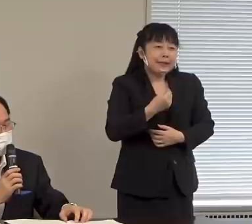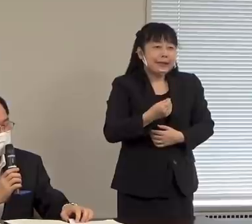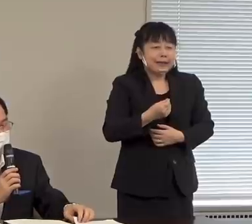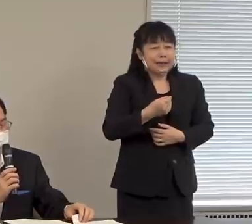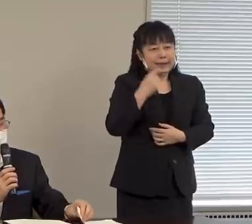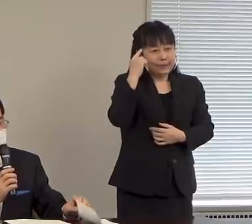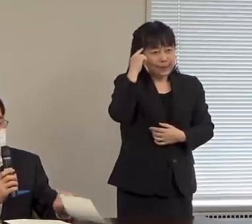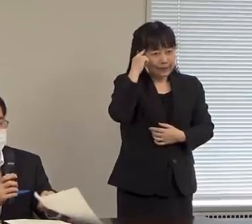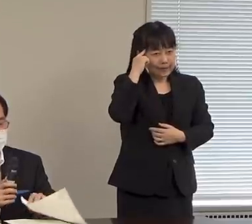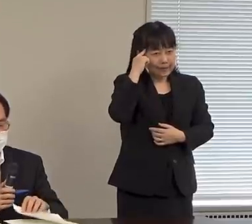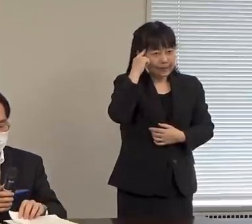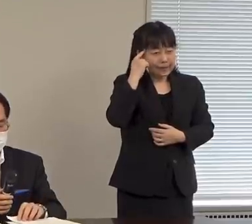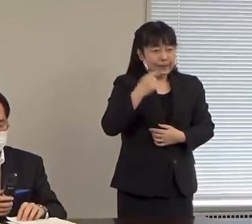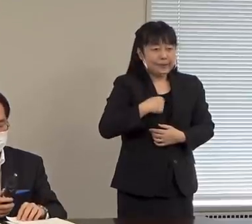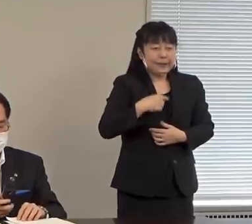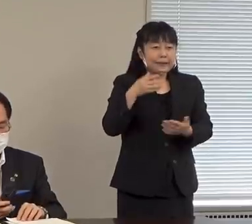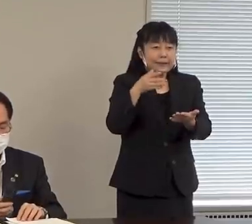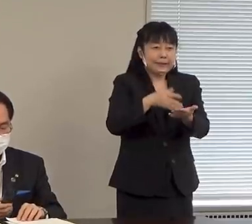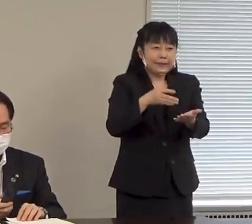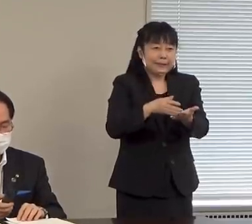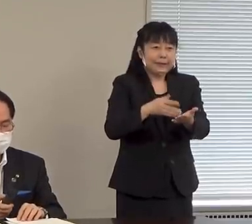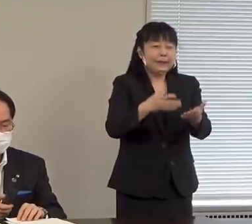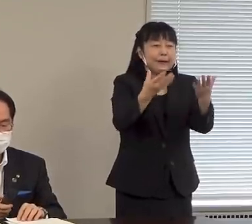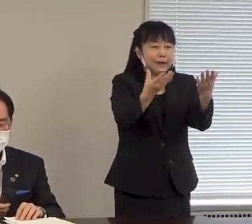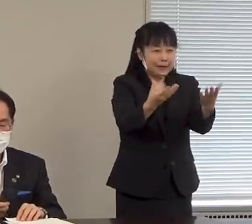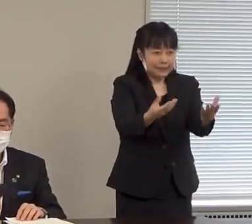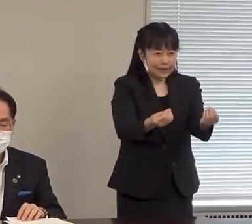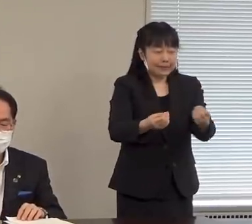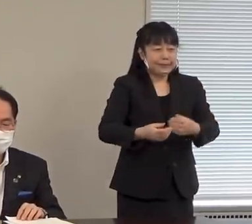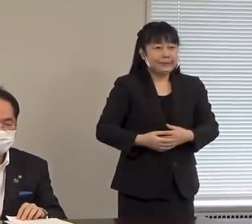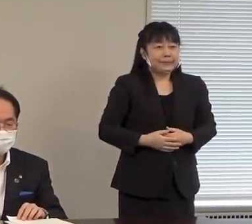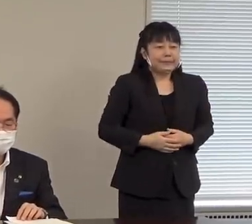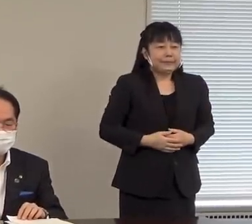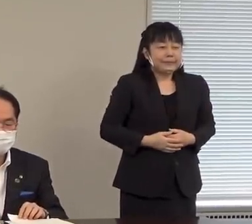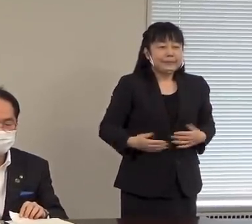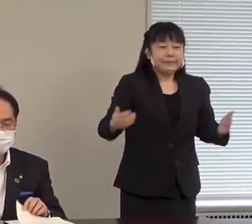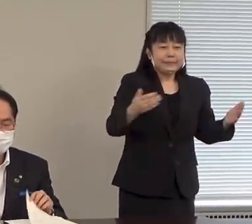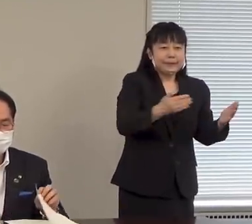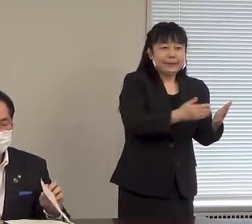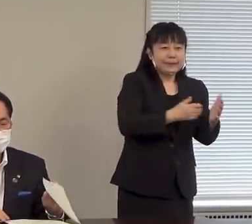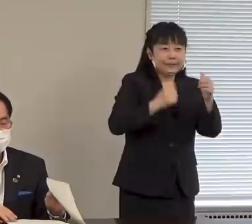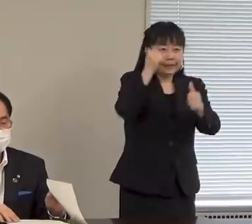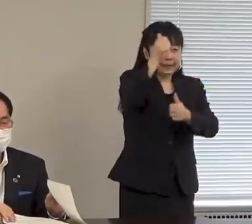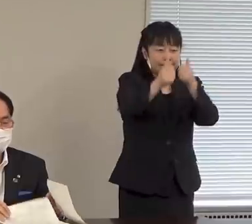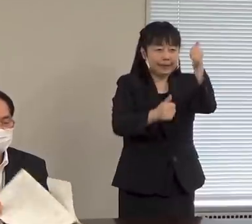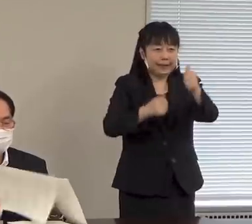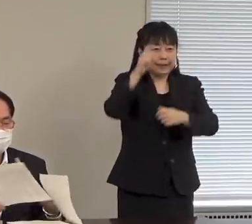方お話を終わります。 以上で第20回香川県新型